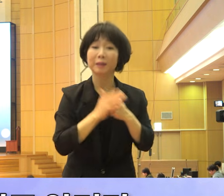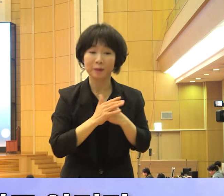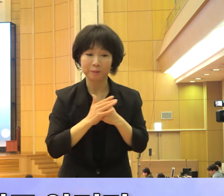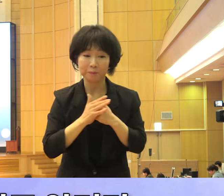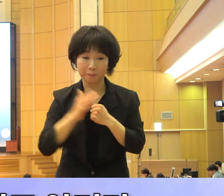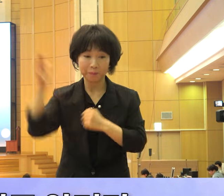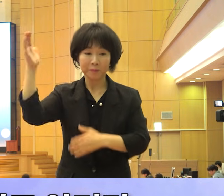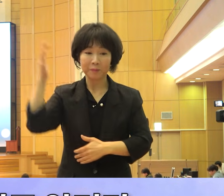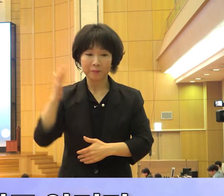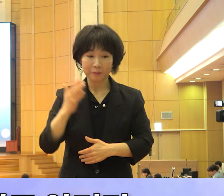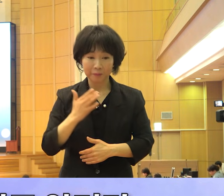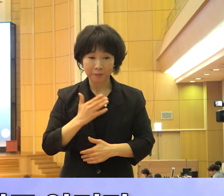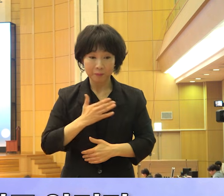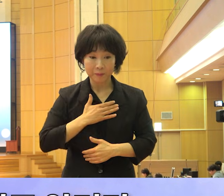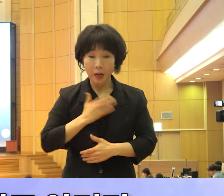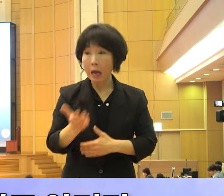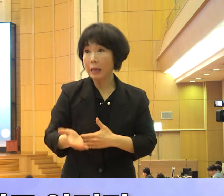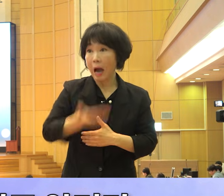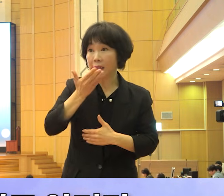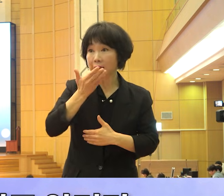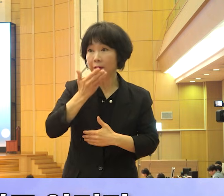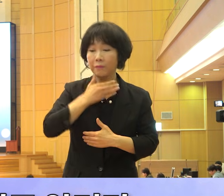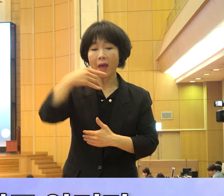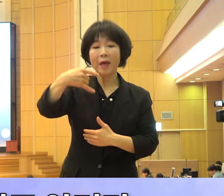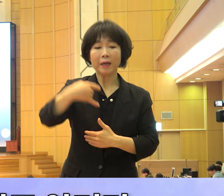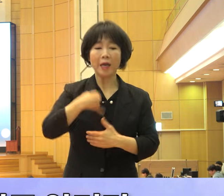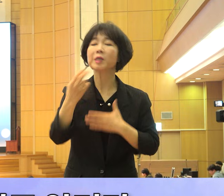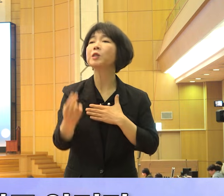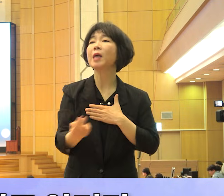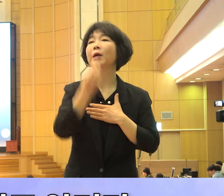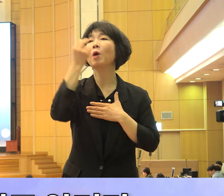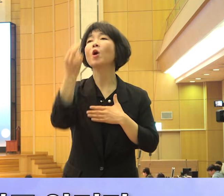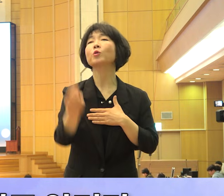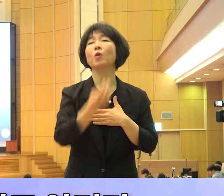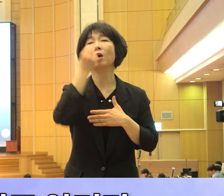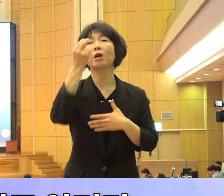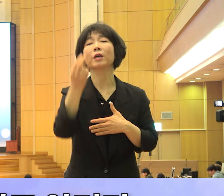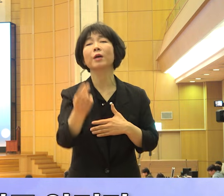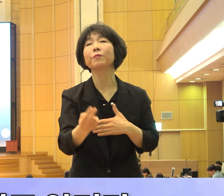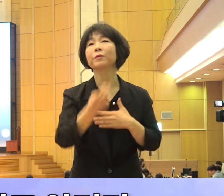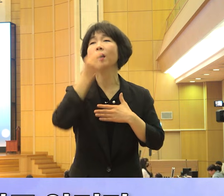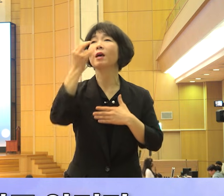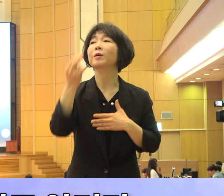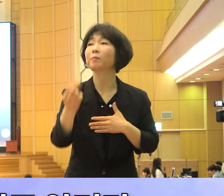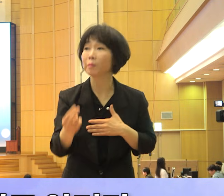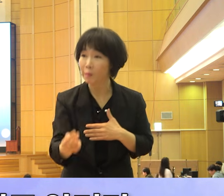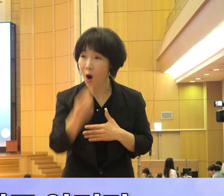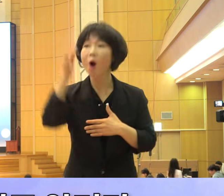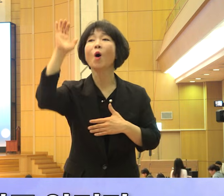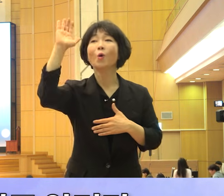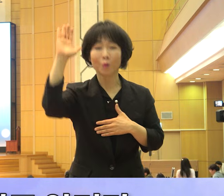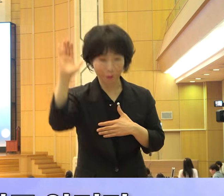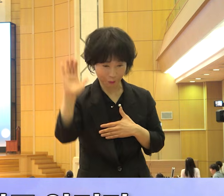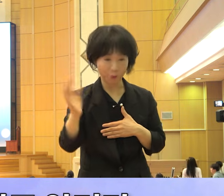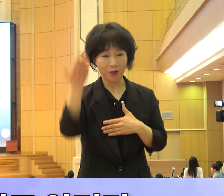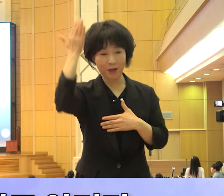먹여주시니 그 양식 내게 생명